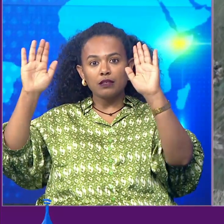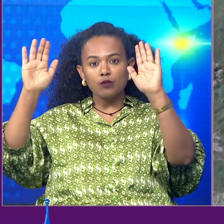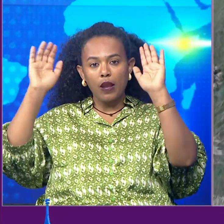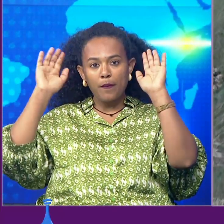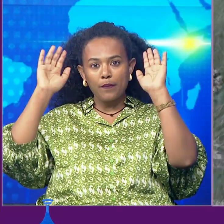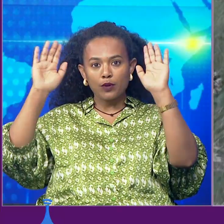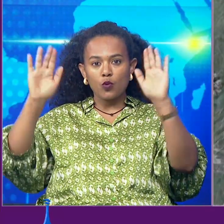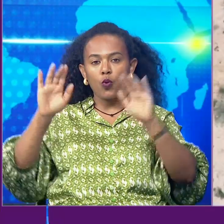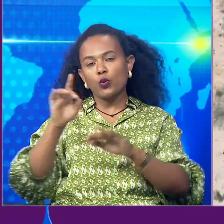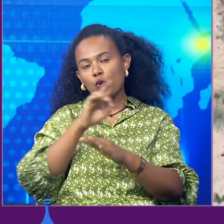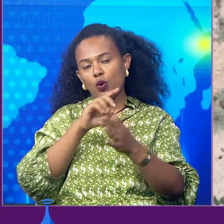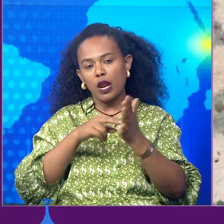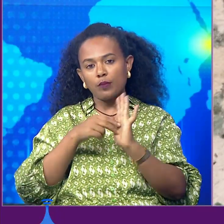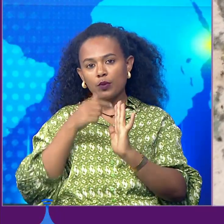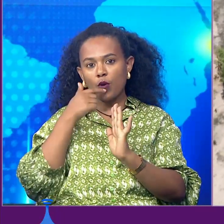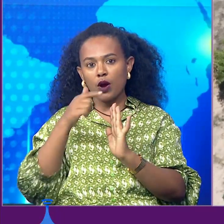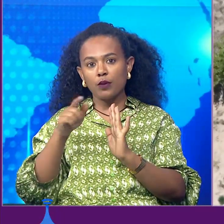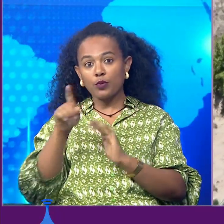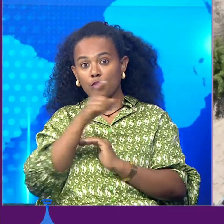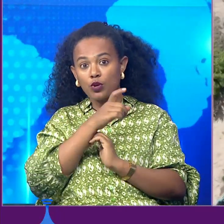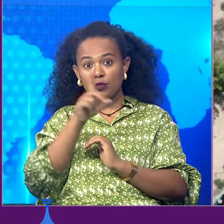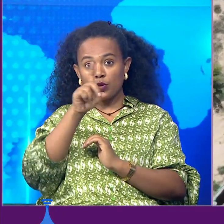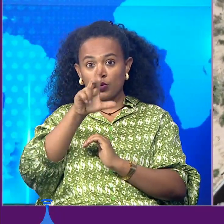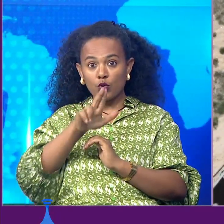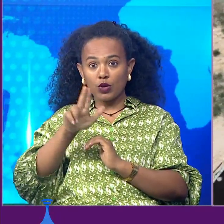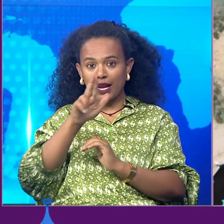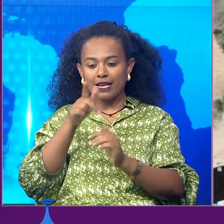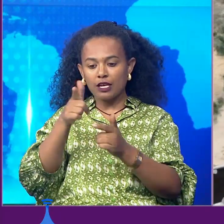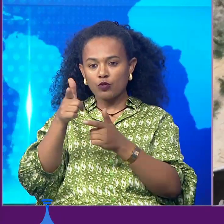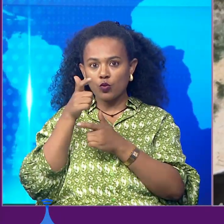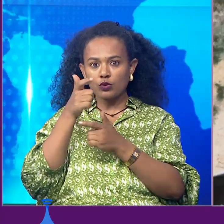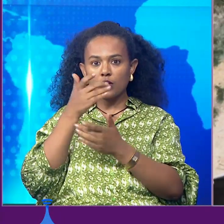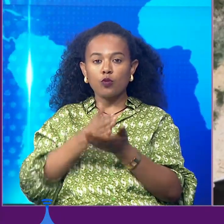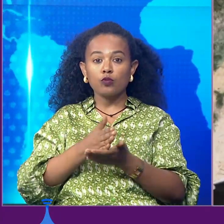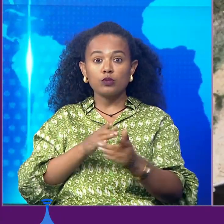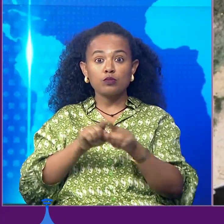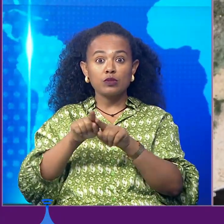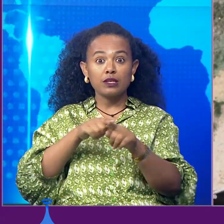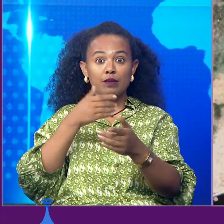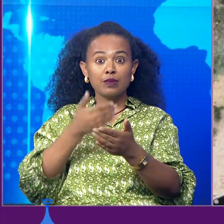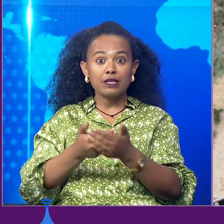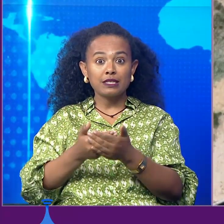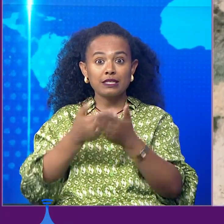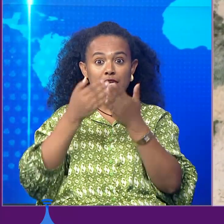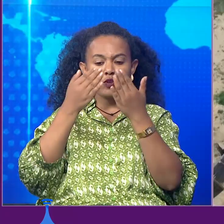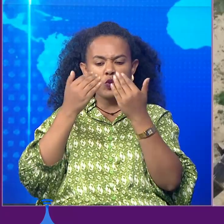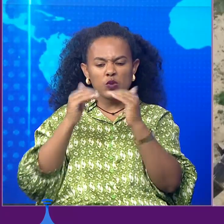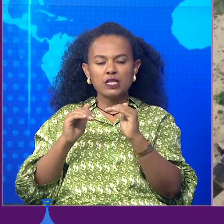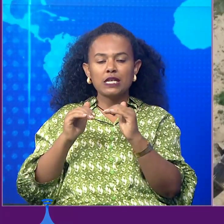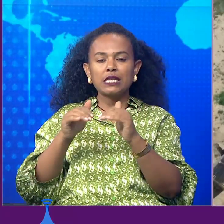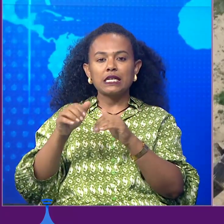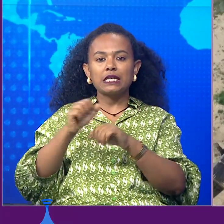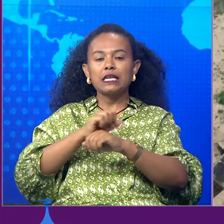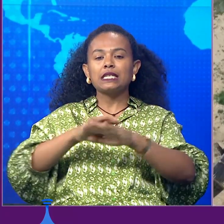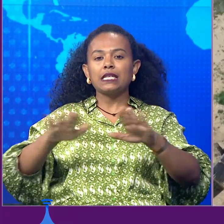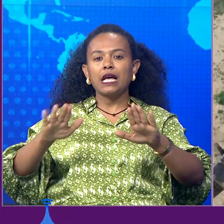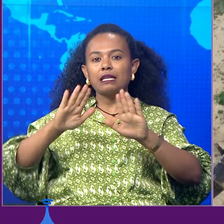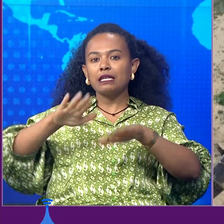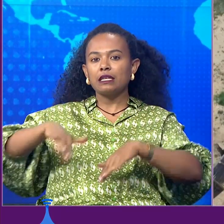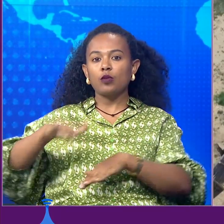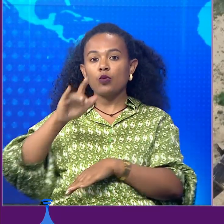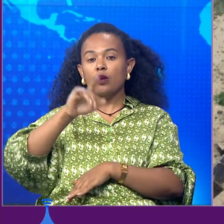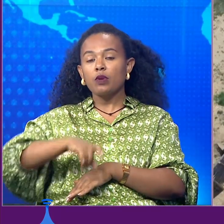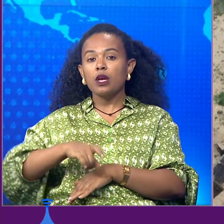ይሆናል ብለዋል። ቢሆንም ዩክሬን የተኩስ አቁም ስምምነት ለመድረስ የተወሰነ ግዛት ልትተው እንደሚገባት